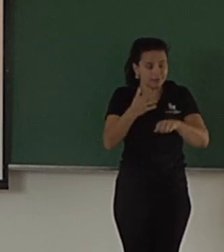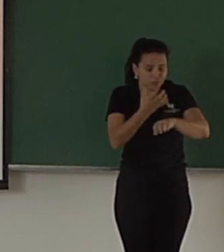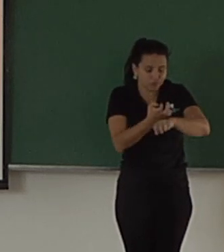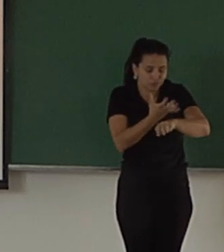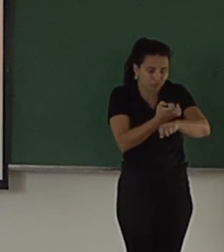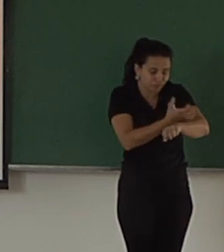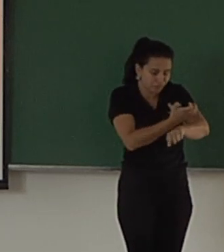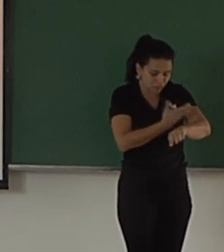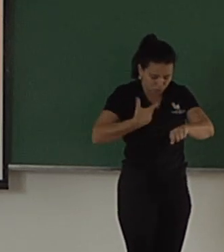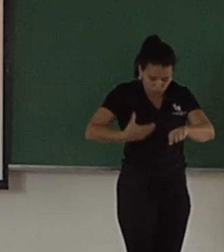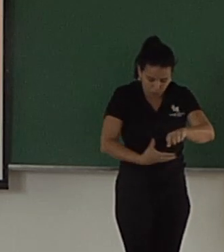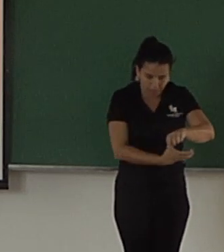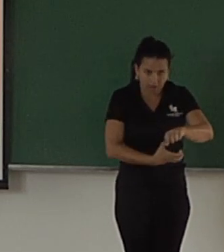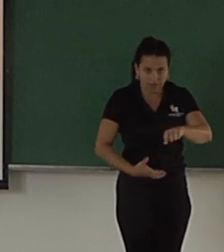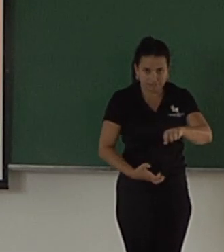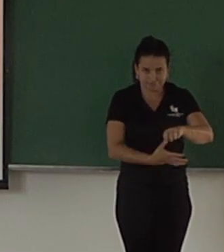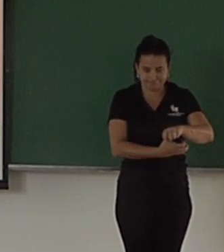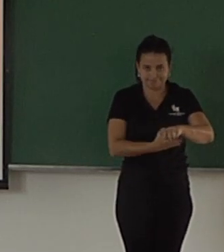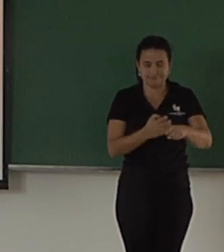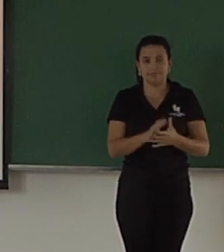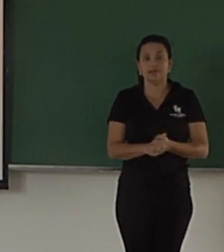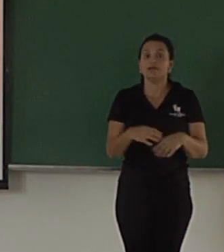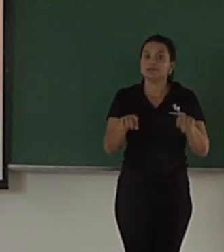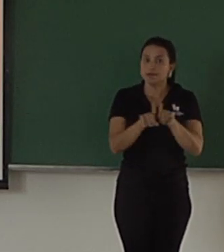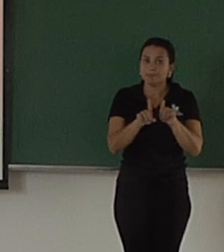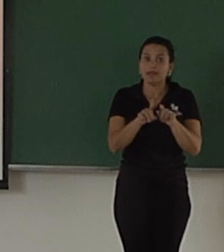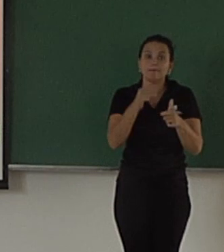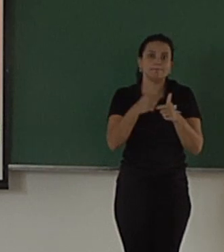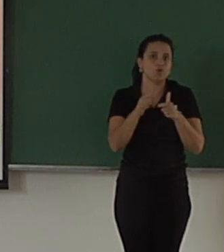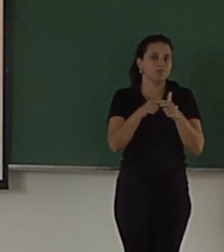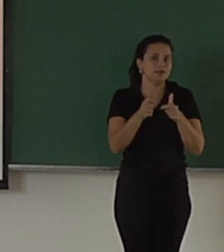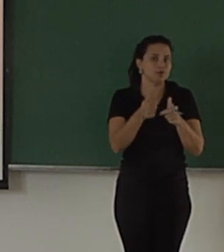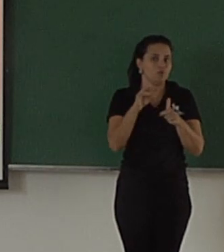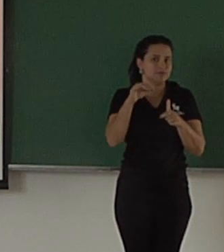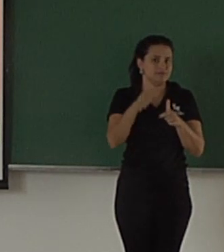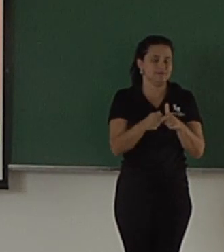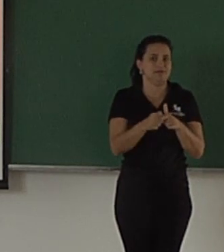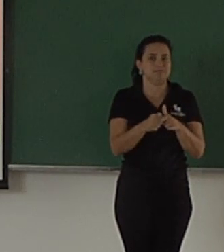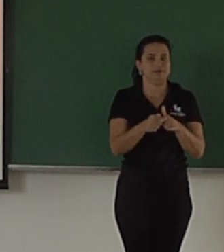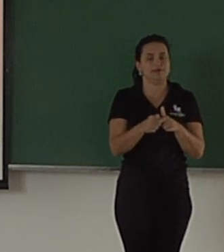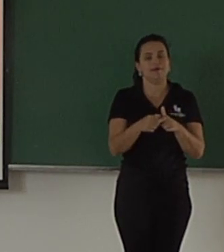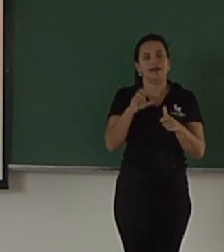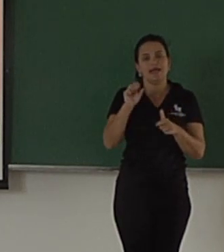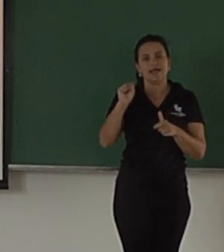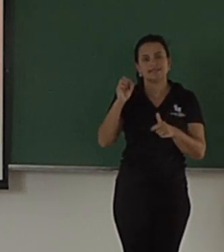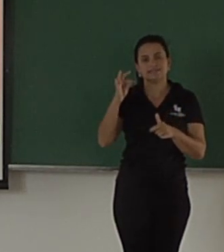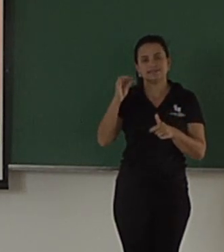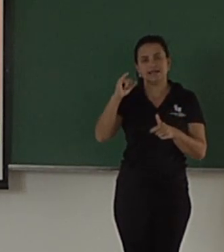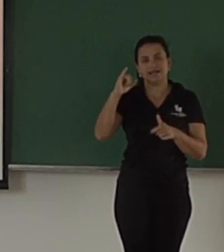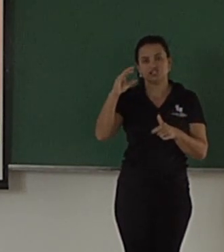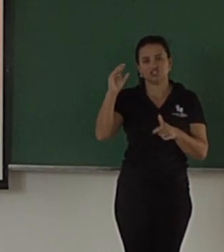que essa queimadura atingir, e também sequelas, a grande maioria, sequelas estéticas, além de todo o